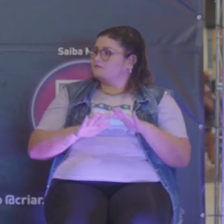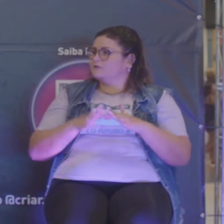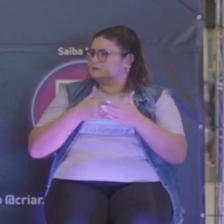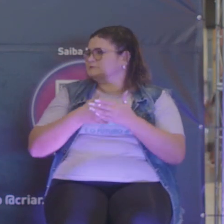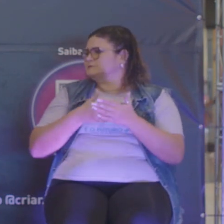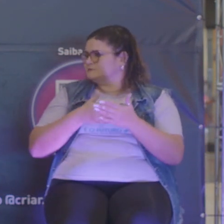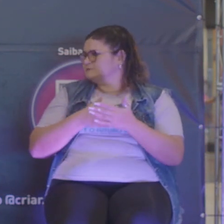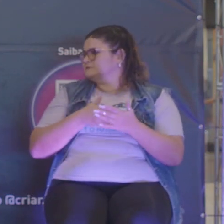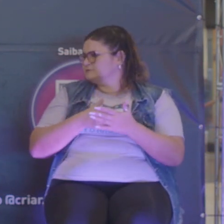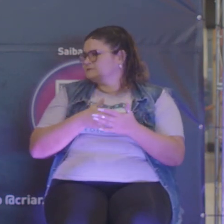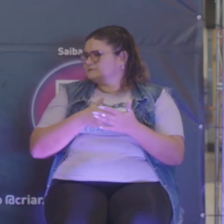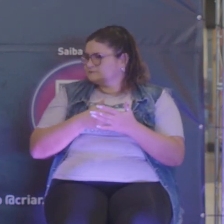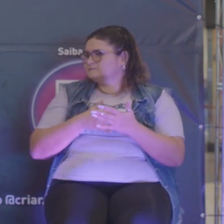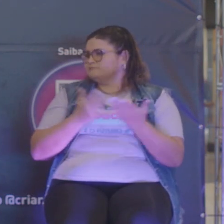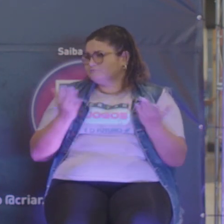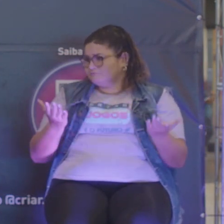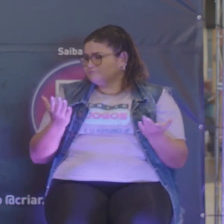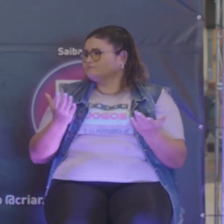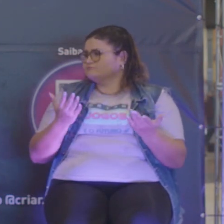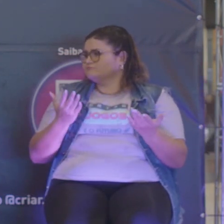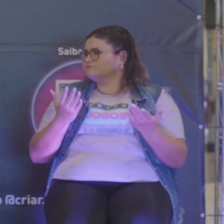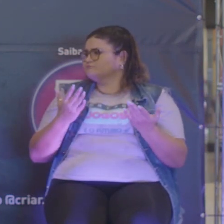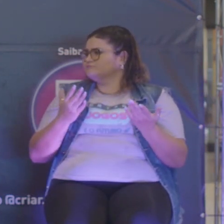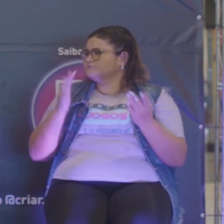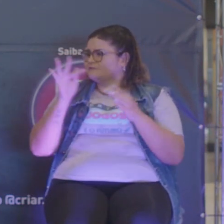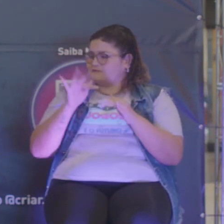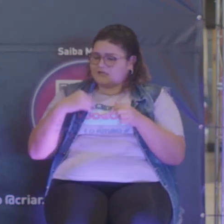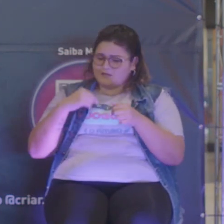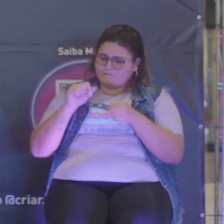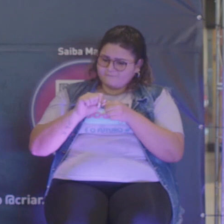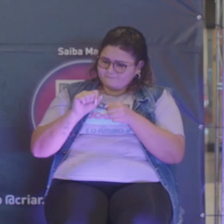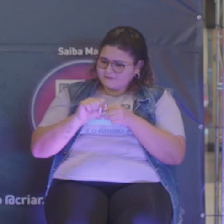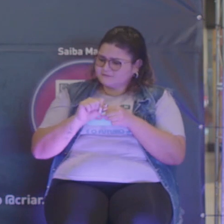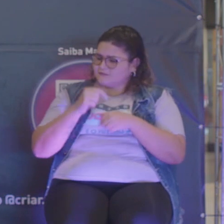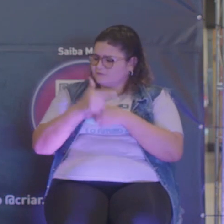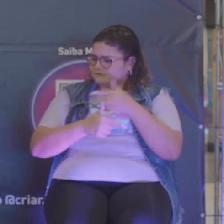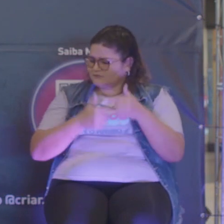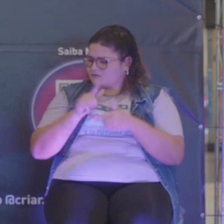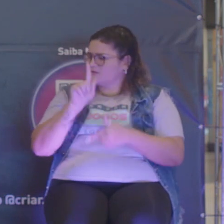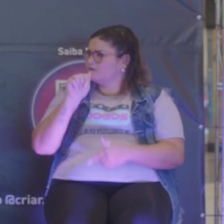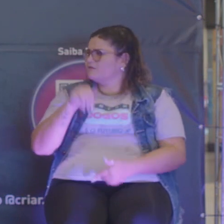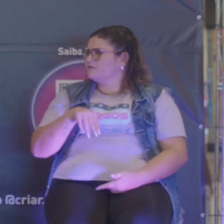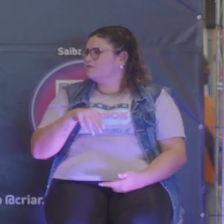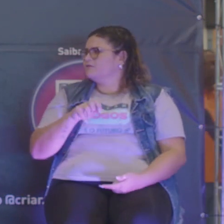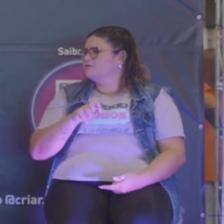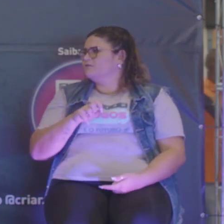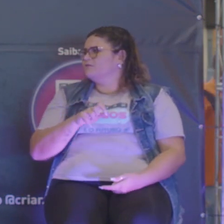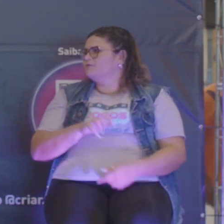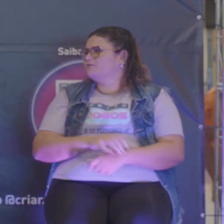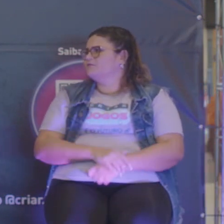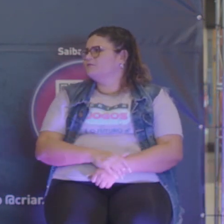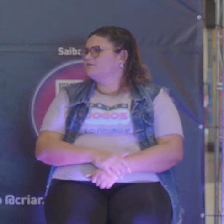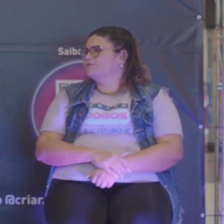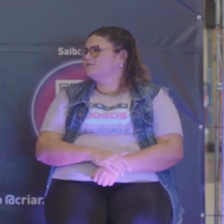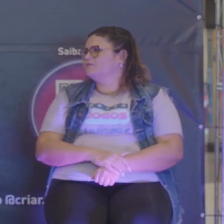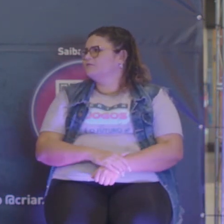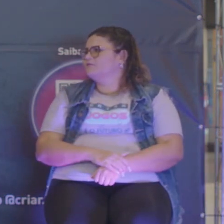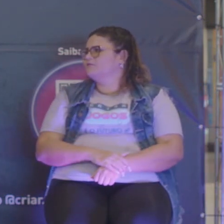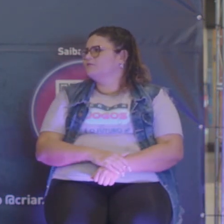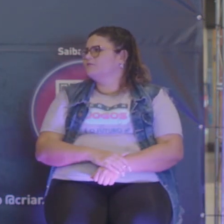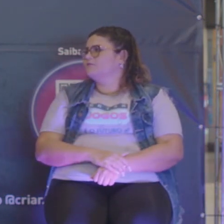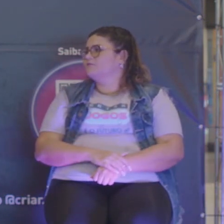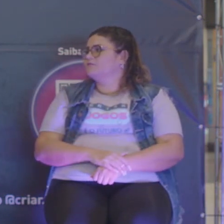carreira muito, muito bem feita, muito feliz com o que eu faço. Eu trabalho com games, minha renda vem dos games. E eu ter